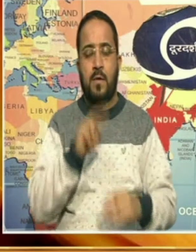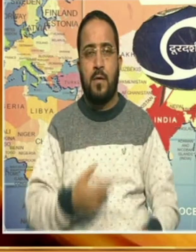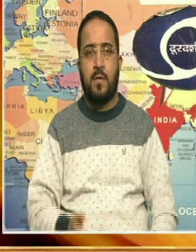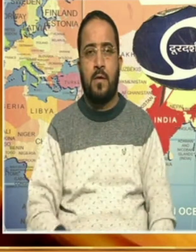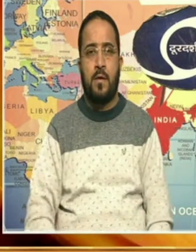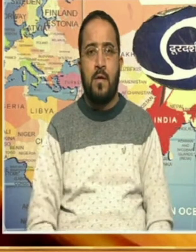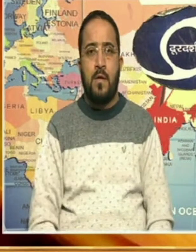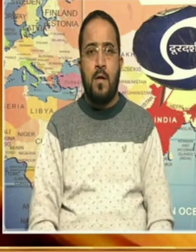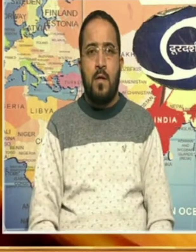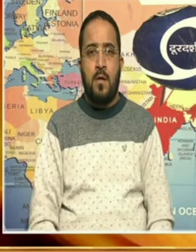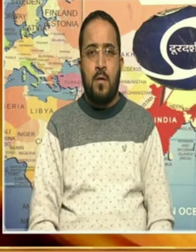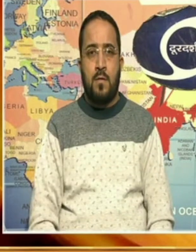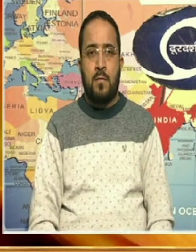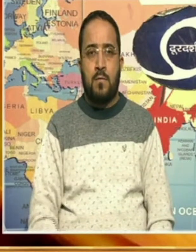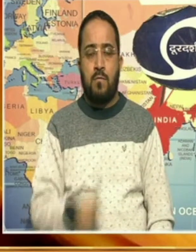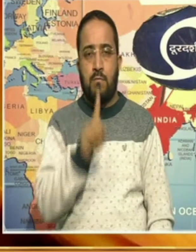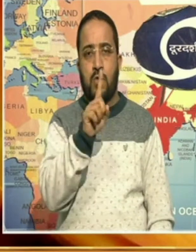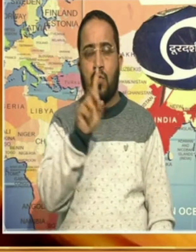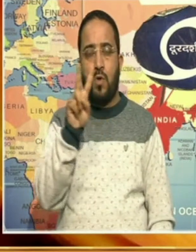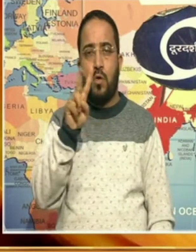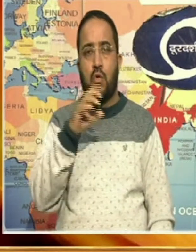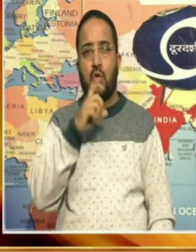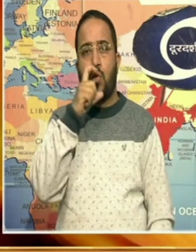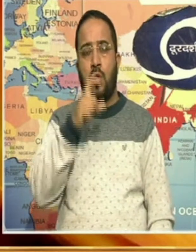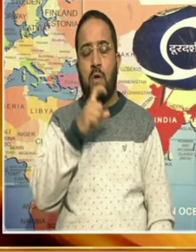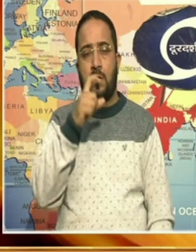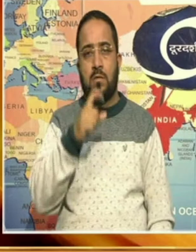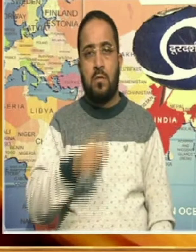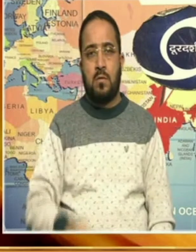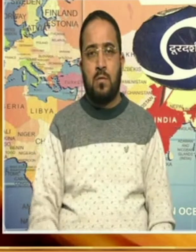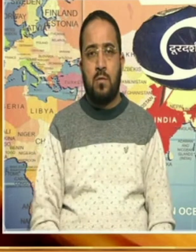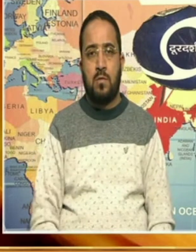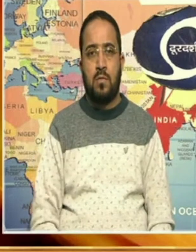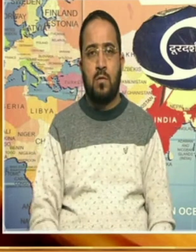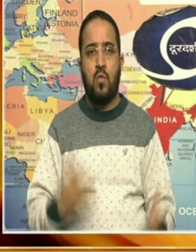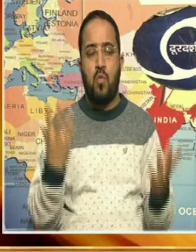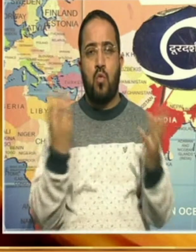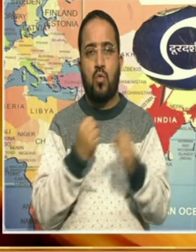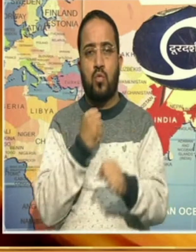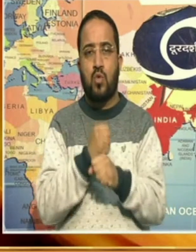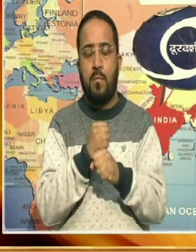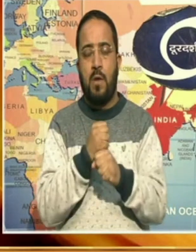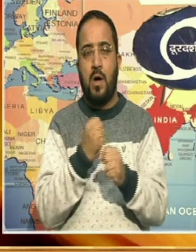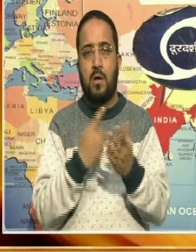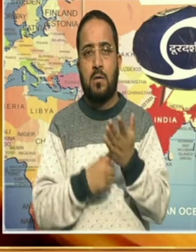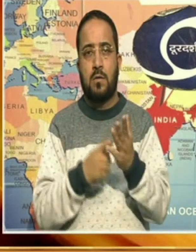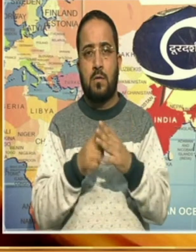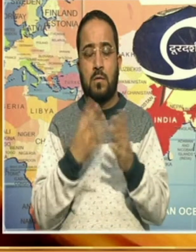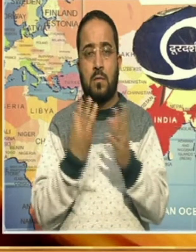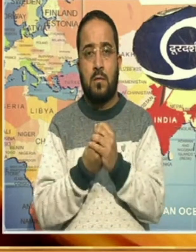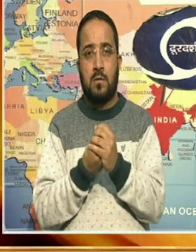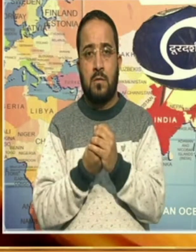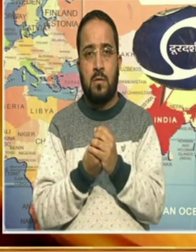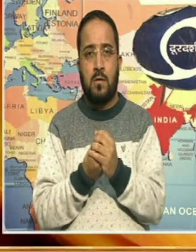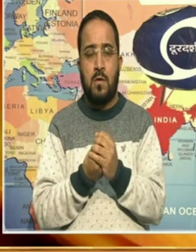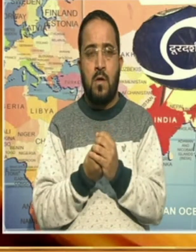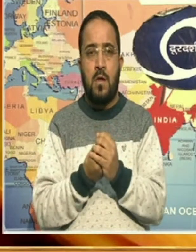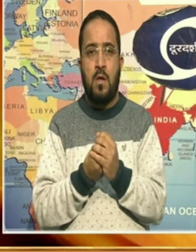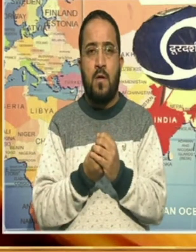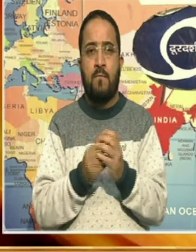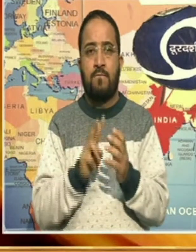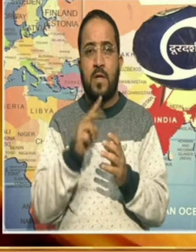بارہ کالیجوں نے حکومتی امور میں شراکتی